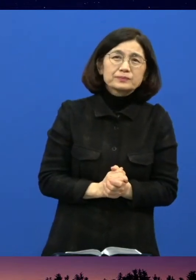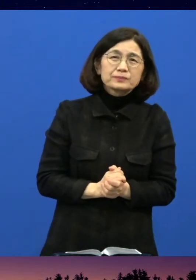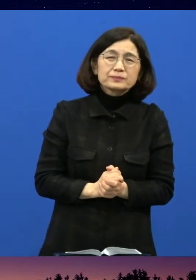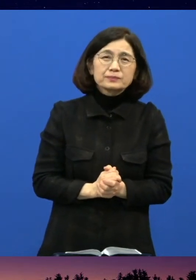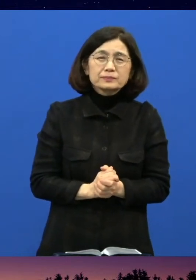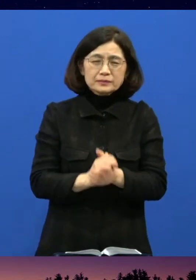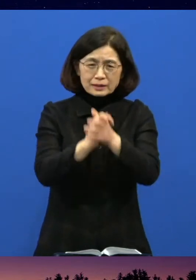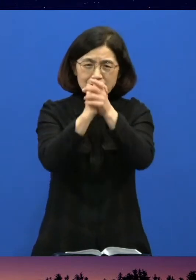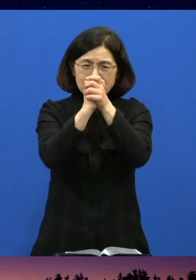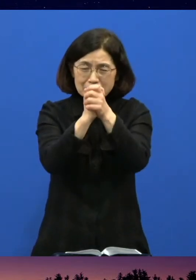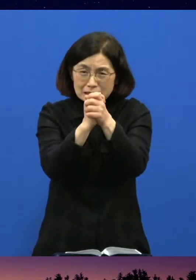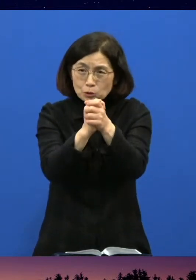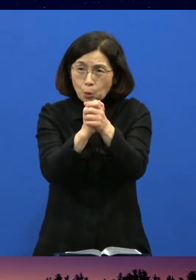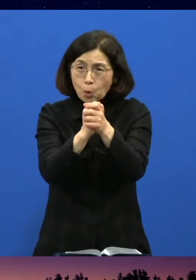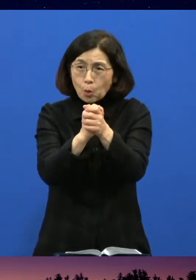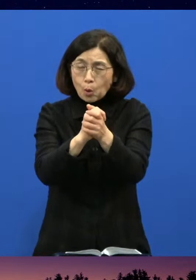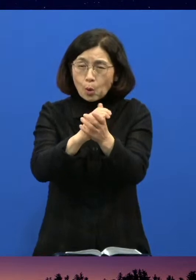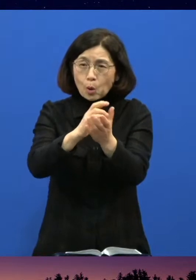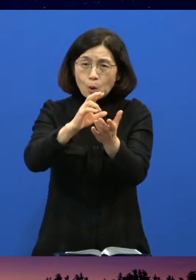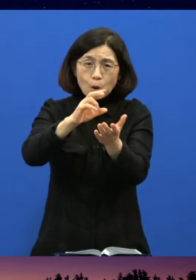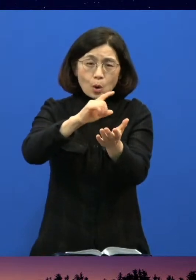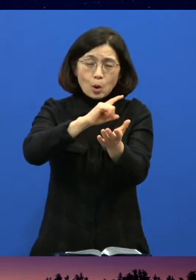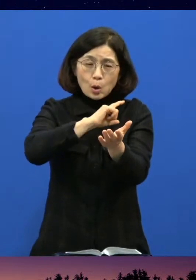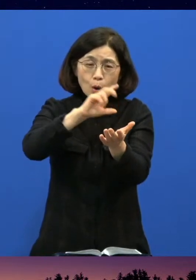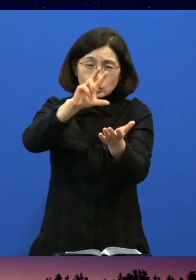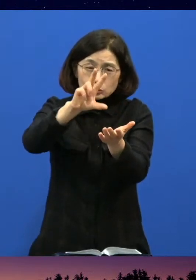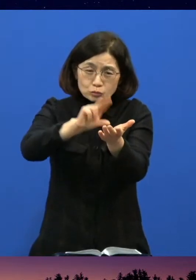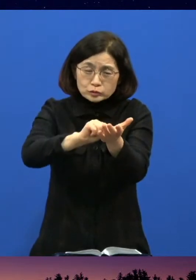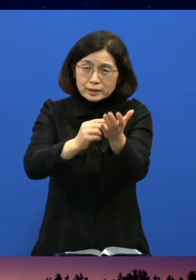기도할 것이 있을 때만 기도하는 게 아니라는 거예요.